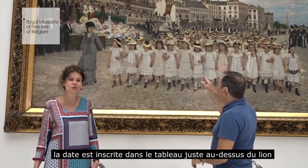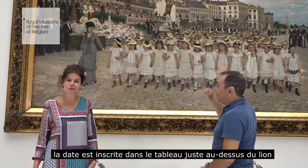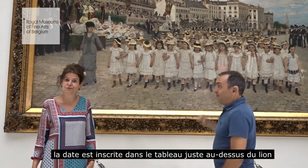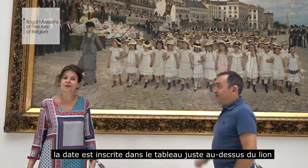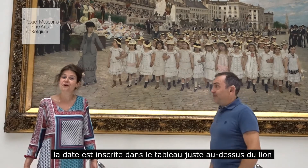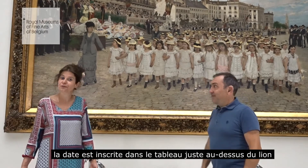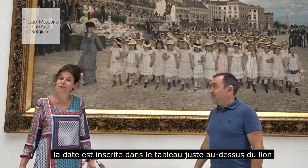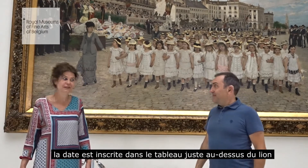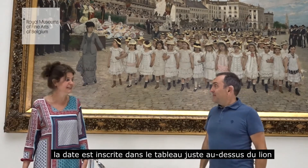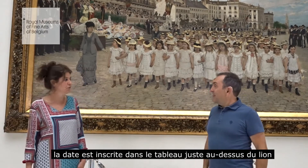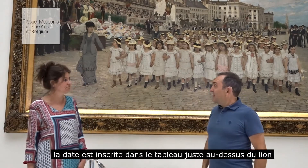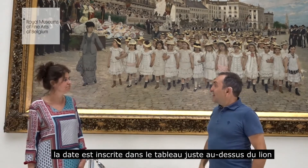au-dessus du lion.